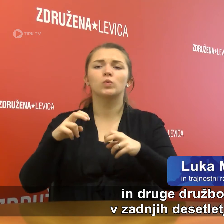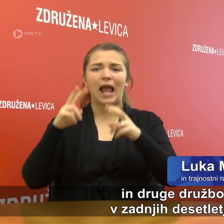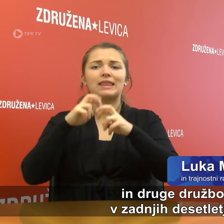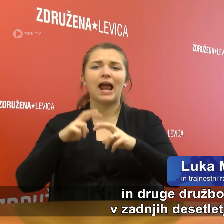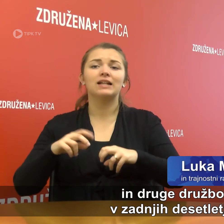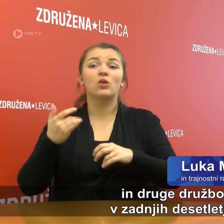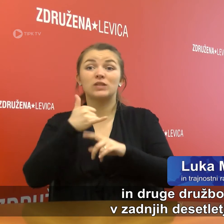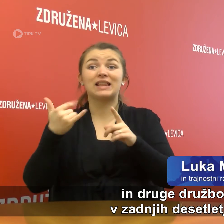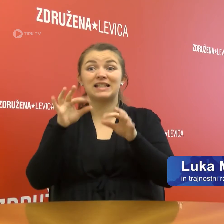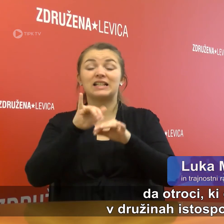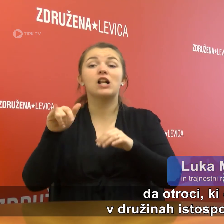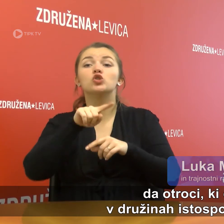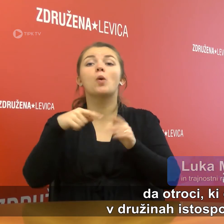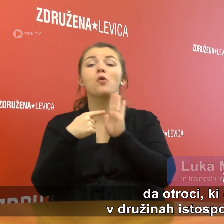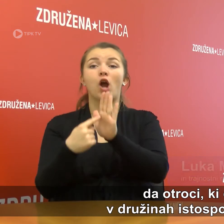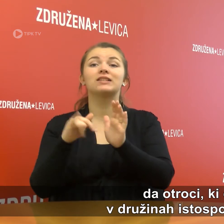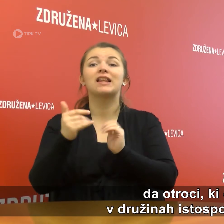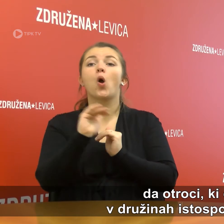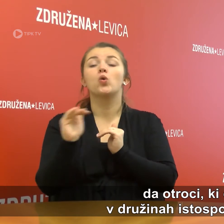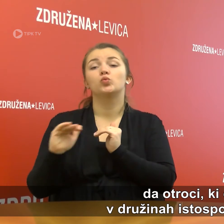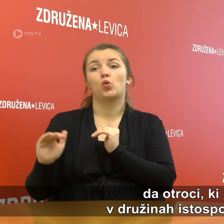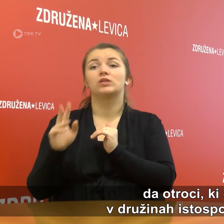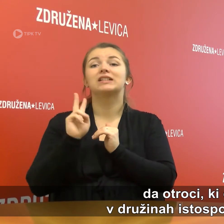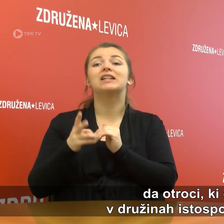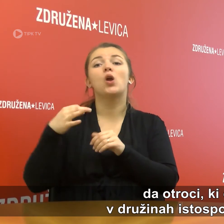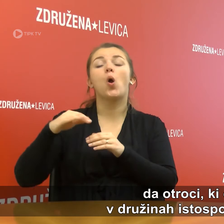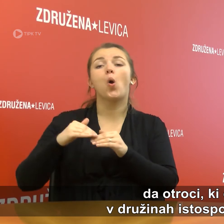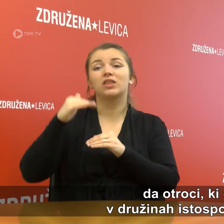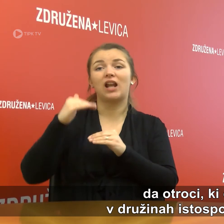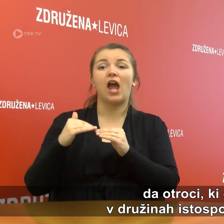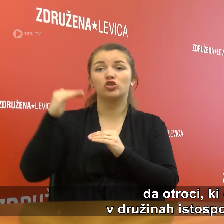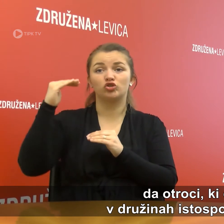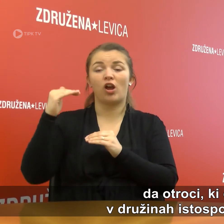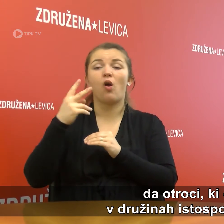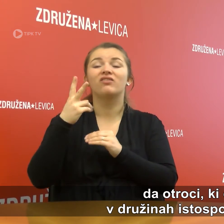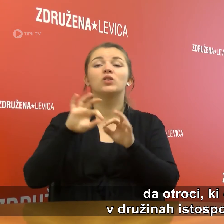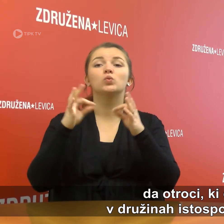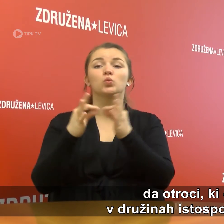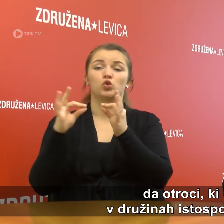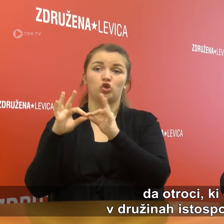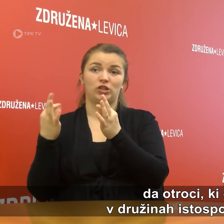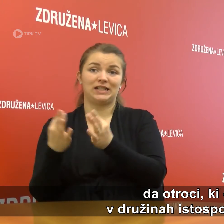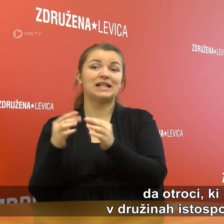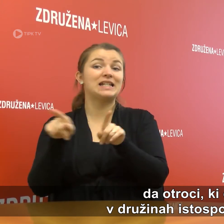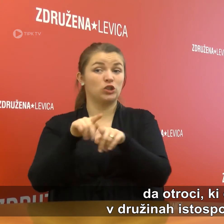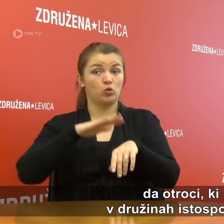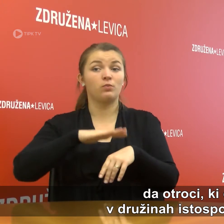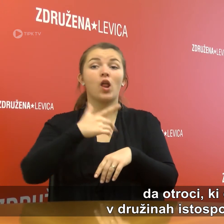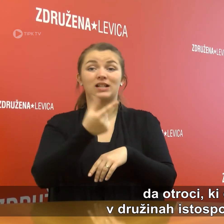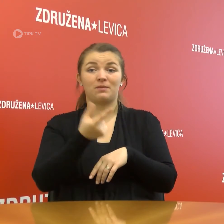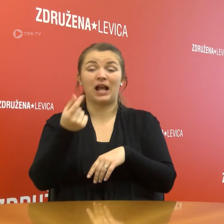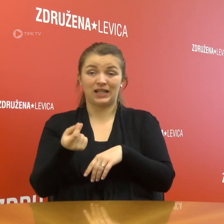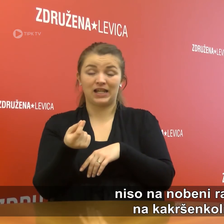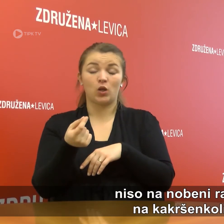da otroci, ki odraščajo v družinah istospolnih partnerjev, niso